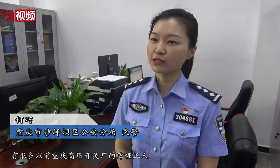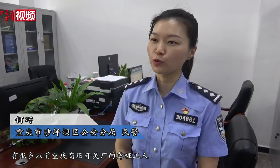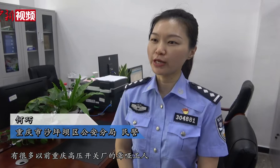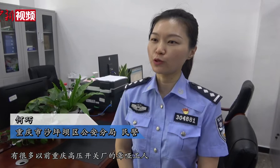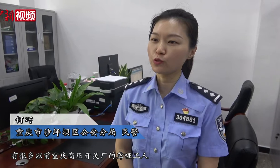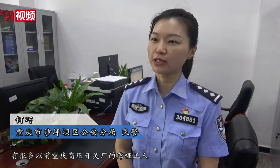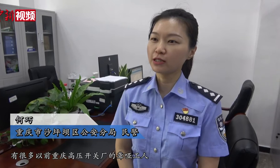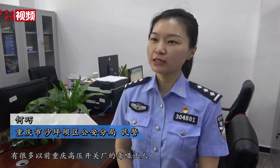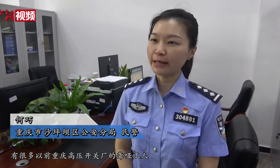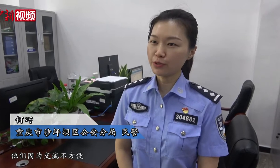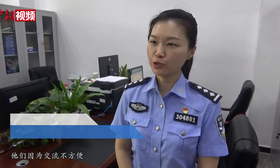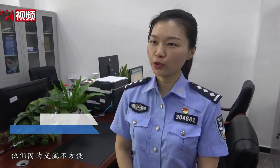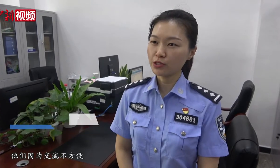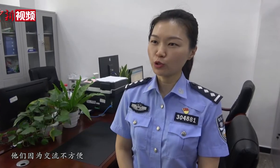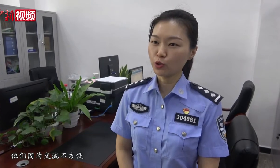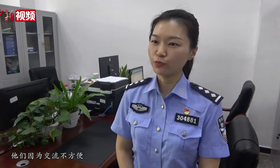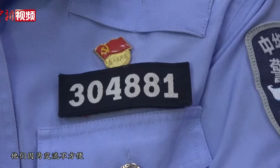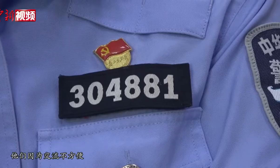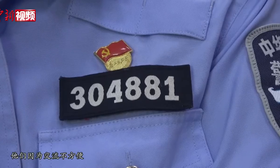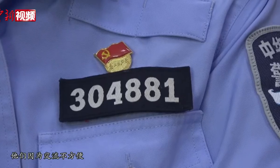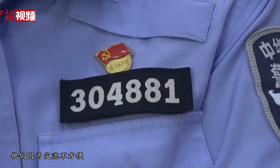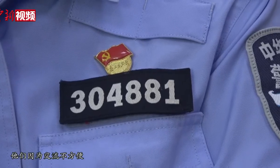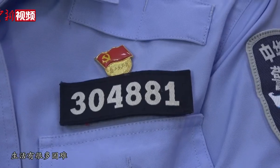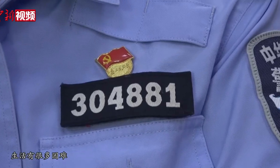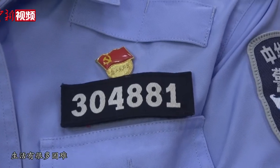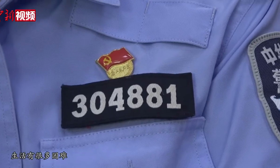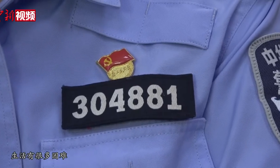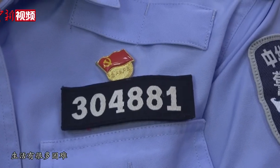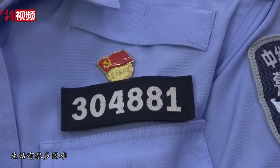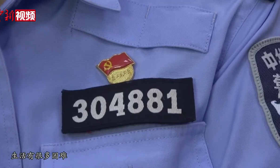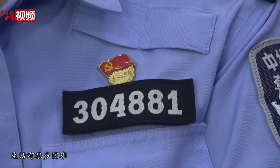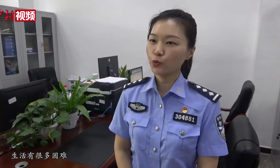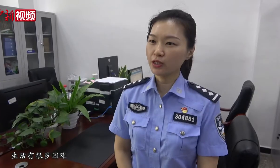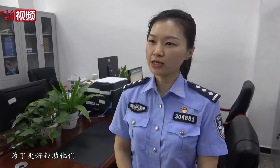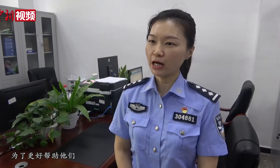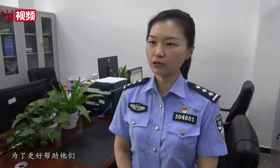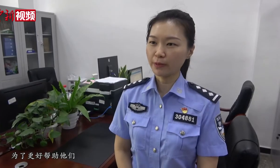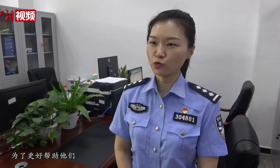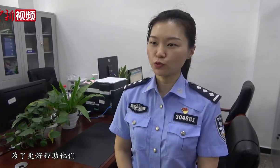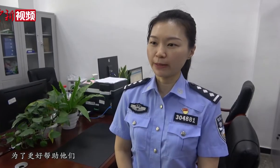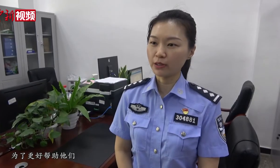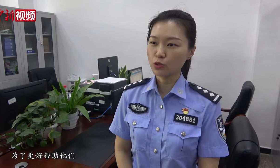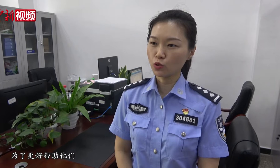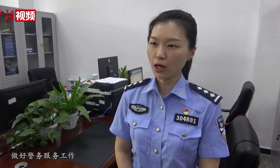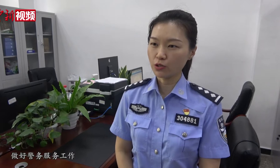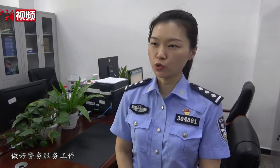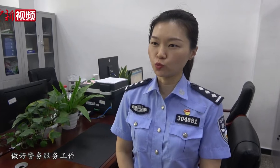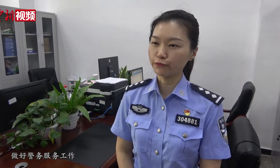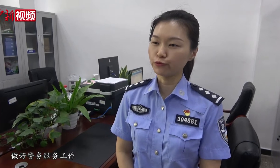的聋哑工人，他们因为交流不方便，生活有很多困难。为了更好地帮助他们做好警务服务